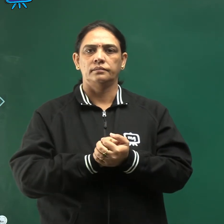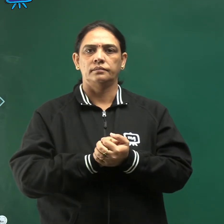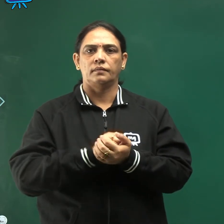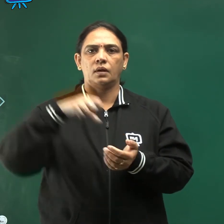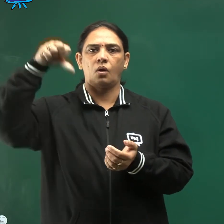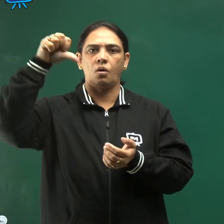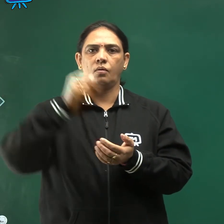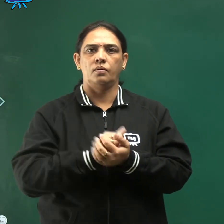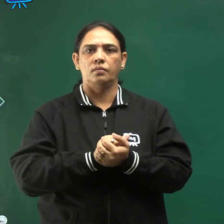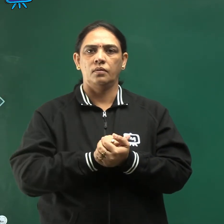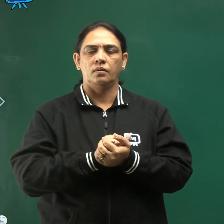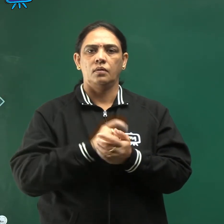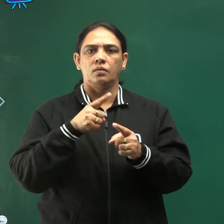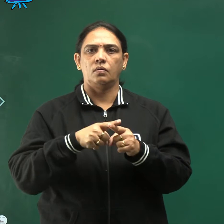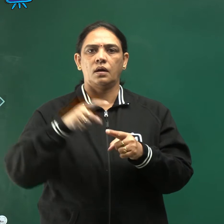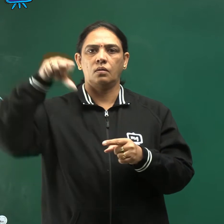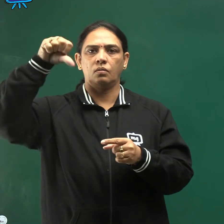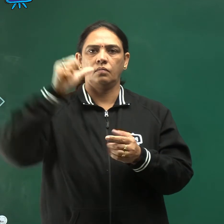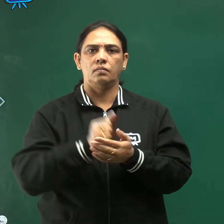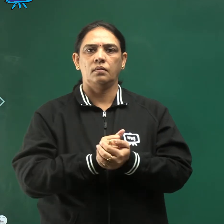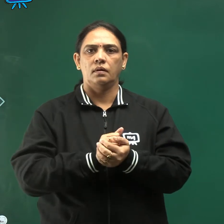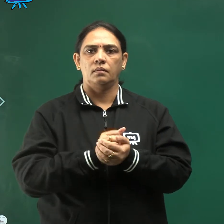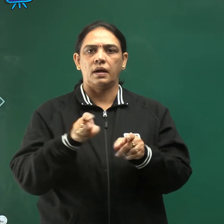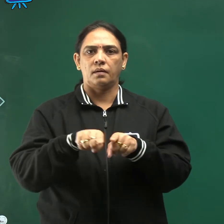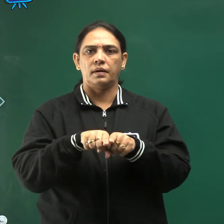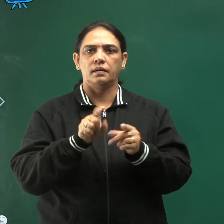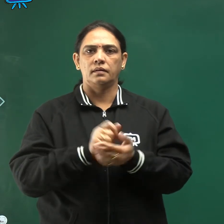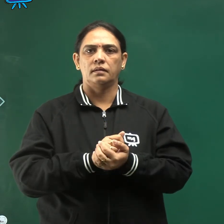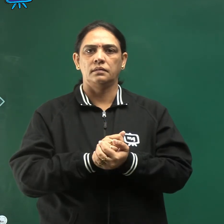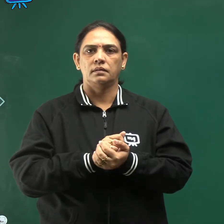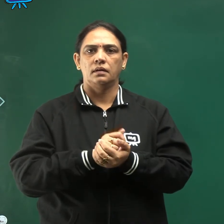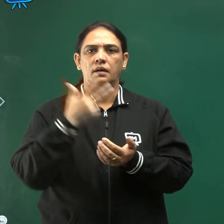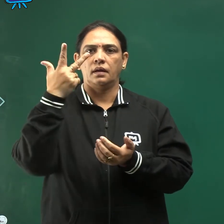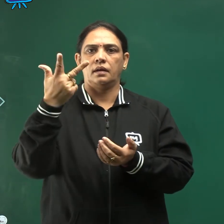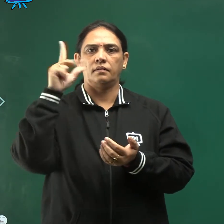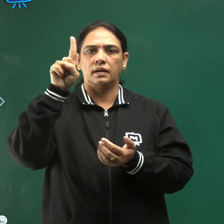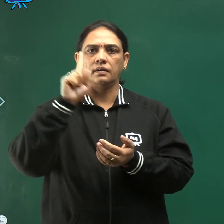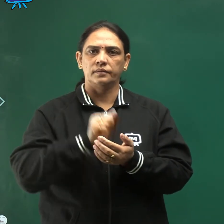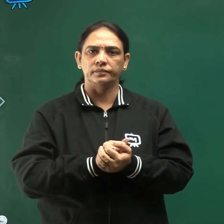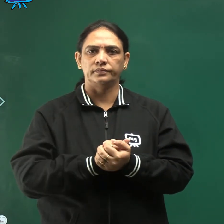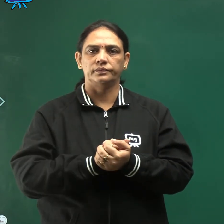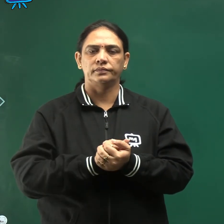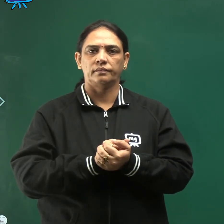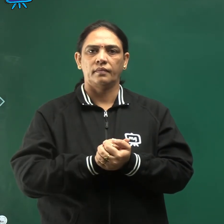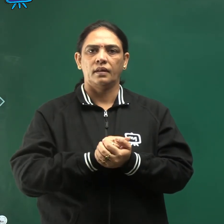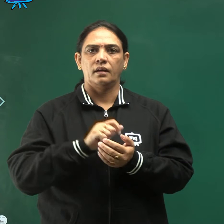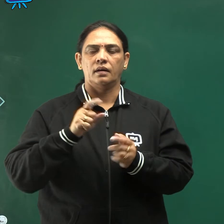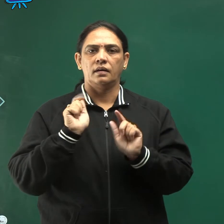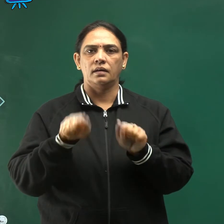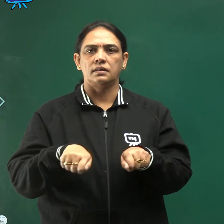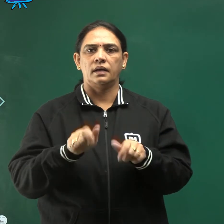9 गुणा 9 बराबर 81, अतः